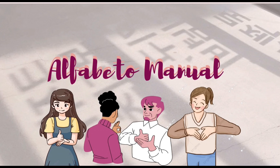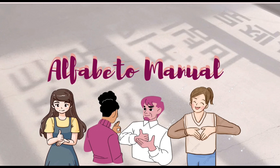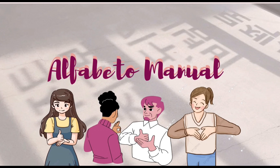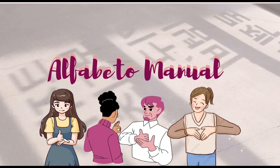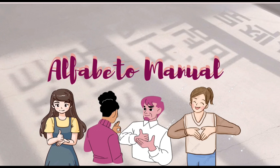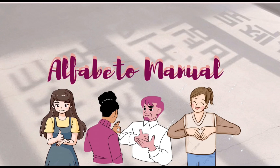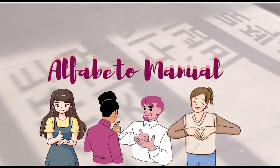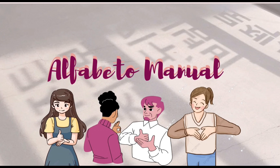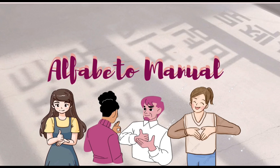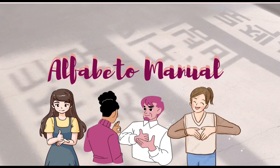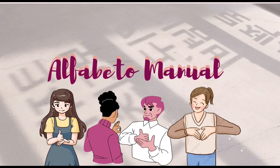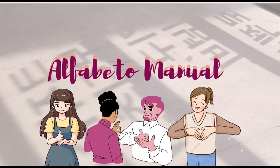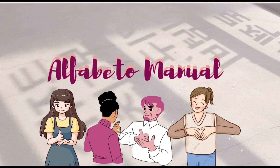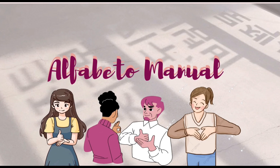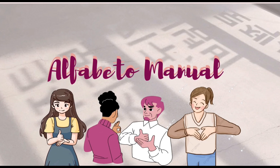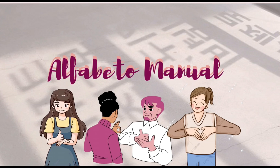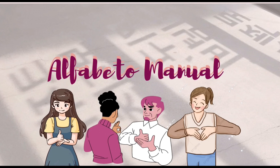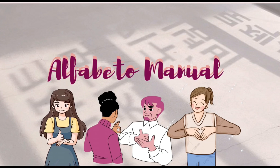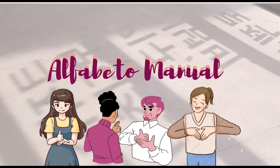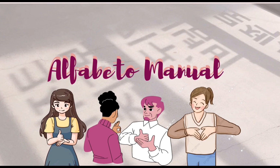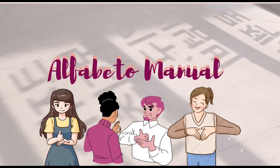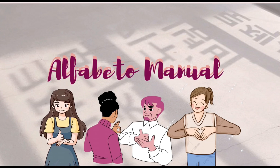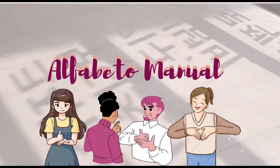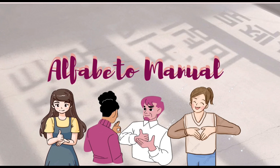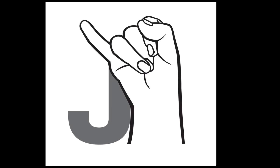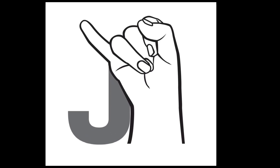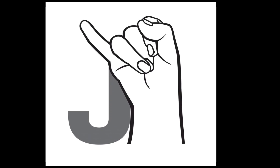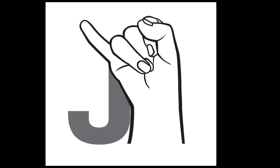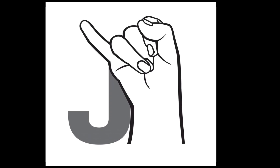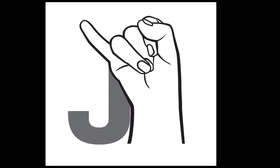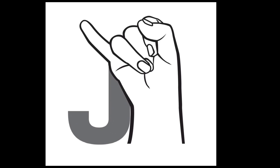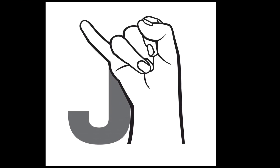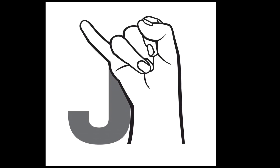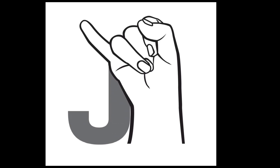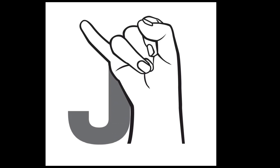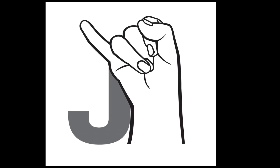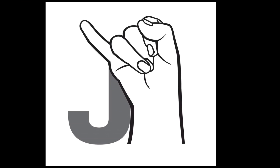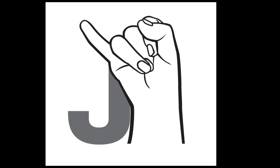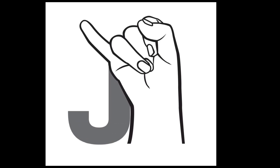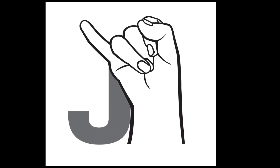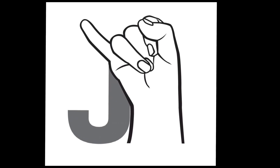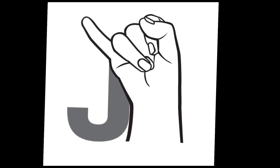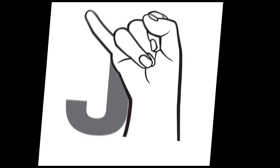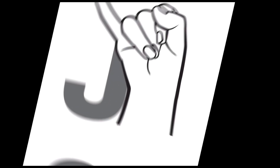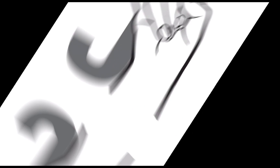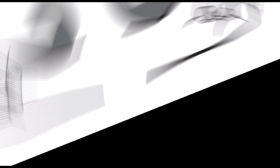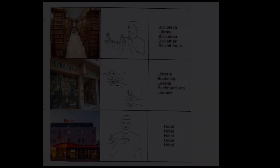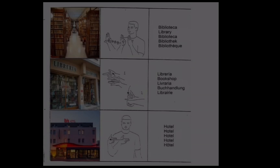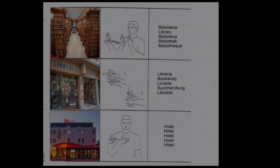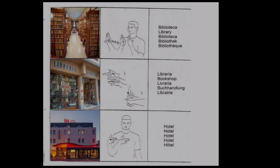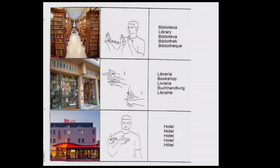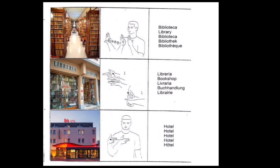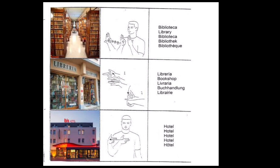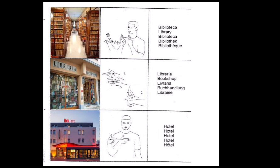de formas usadas para deletrear palabras. Pueden ser nombres o lugares.